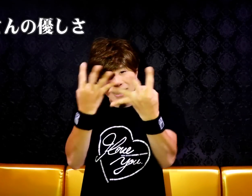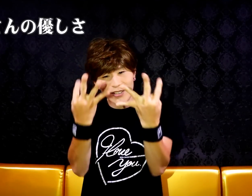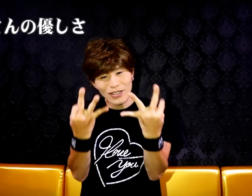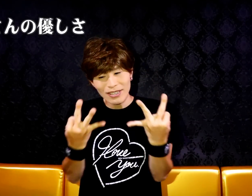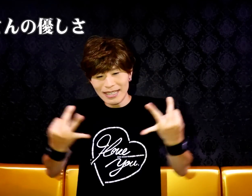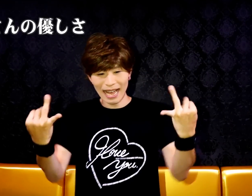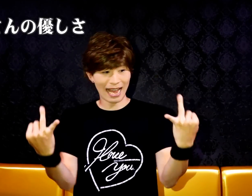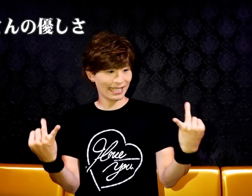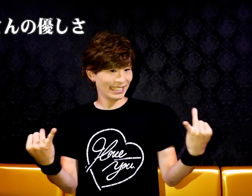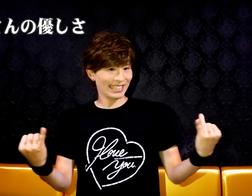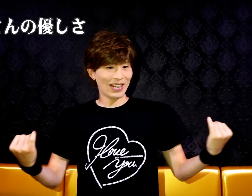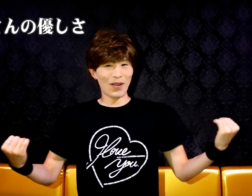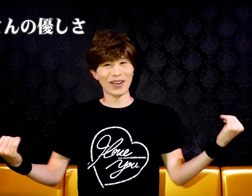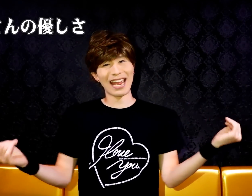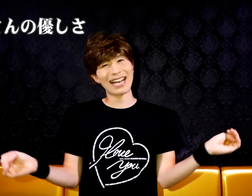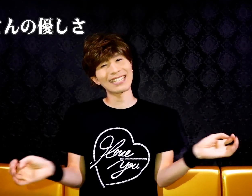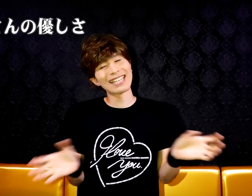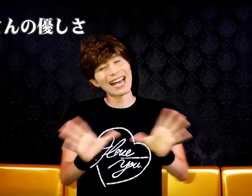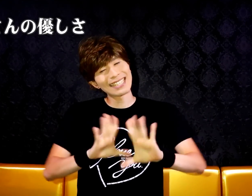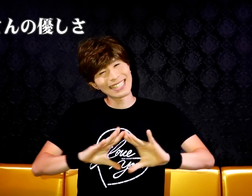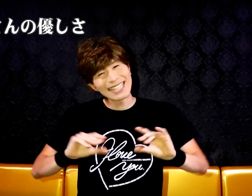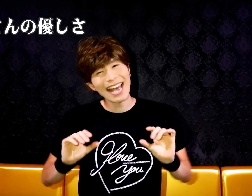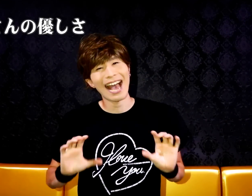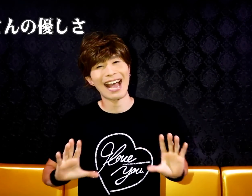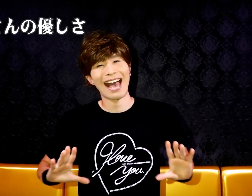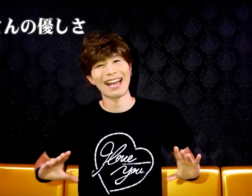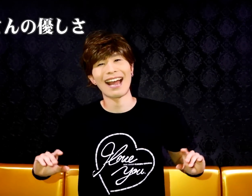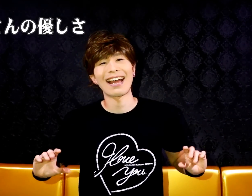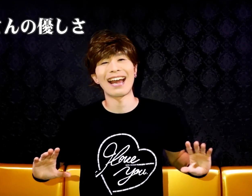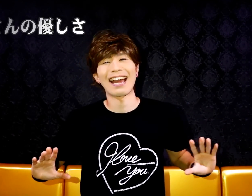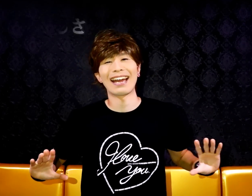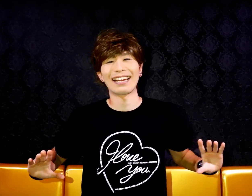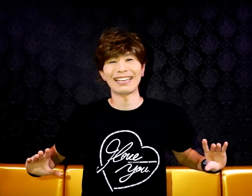たくさんの優しさ、